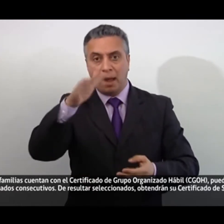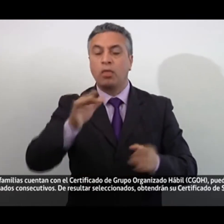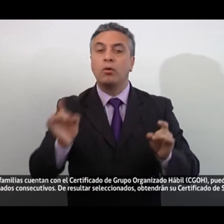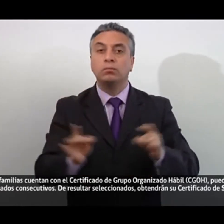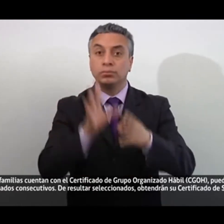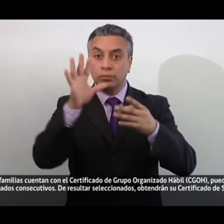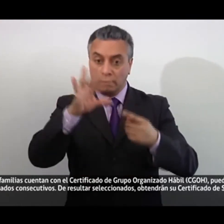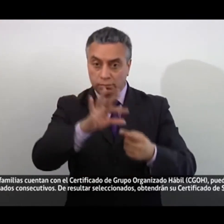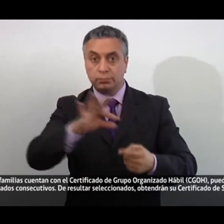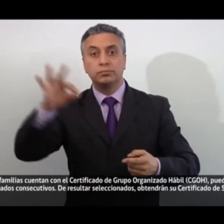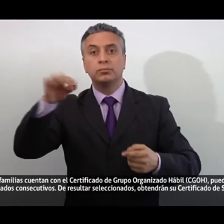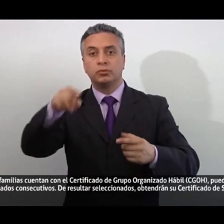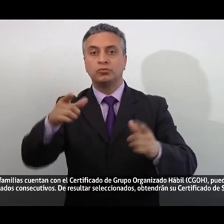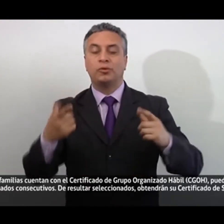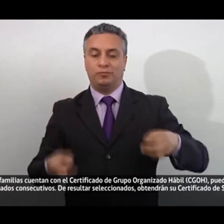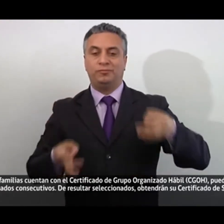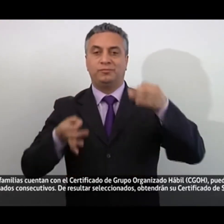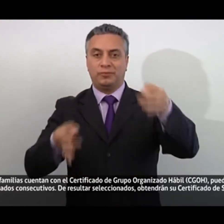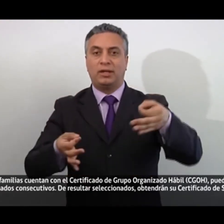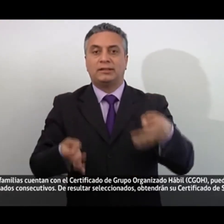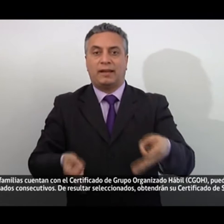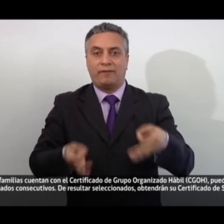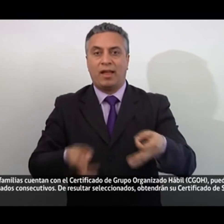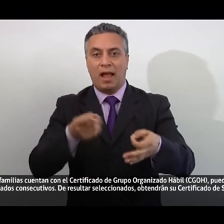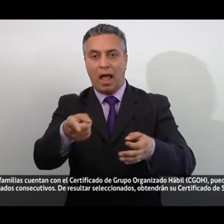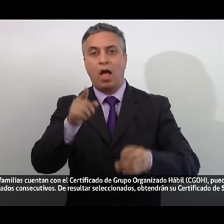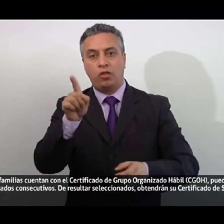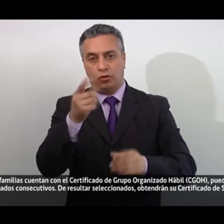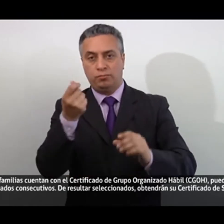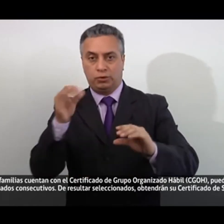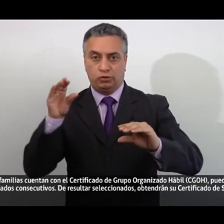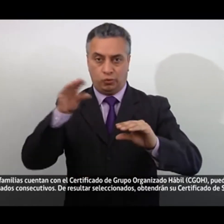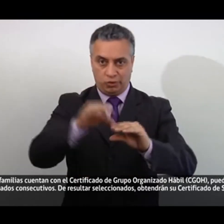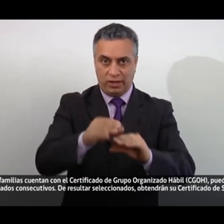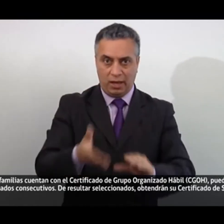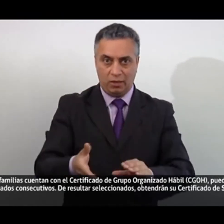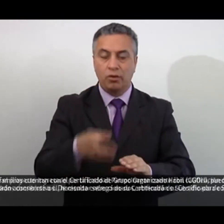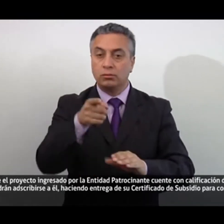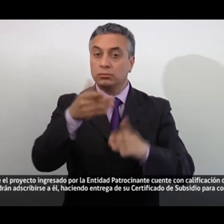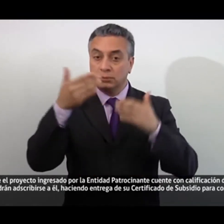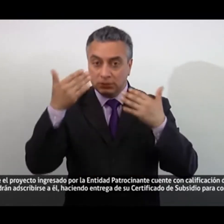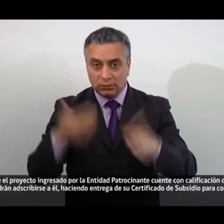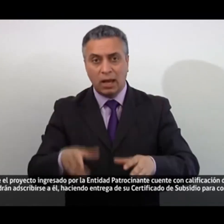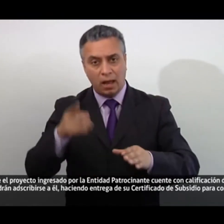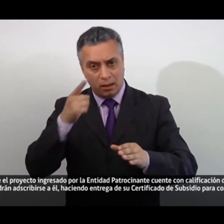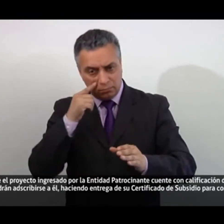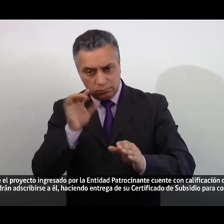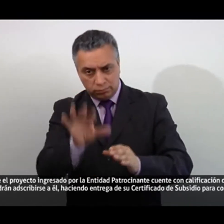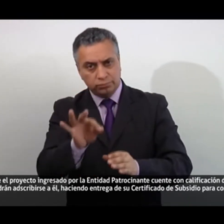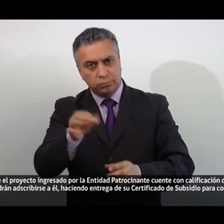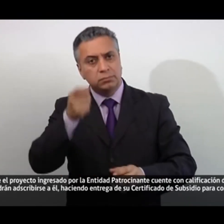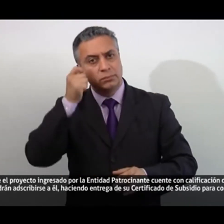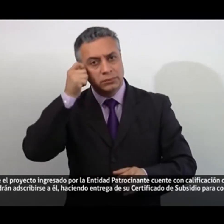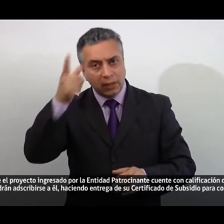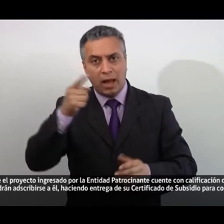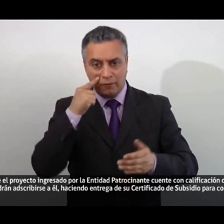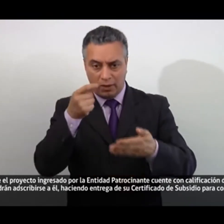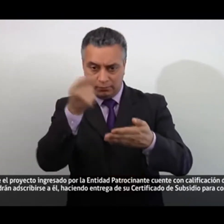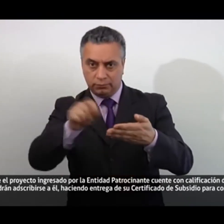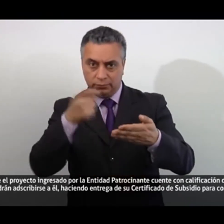consecutivos. De resultar seleccionados, obtendrán su certificado de subsidio. Una vez que el proyecto ingresado por la entidad patrocinante